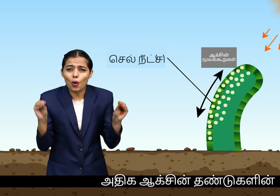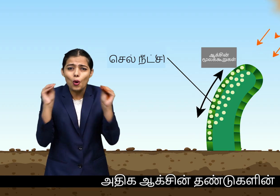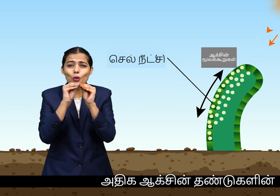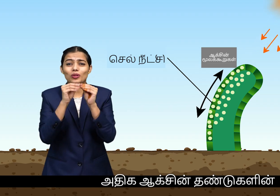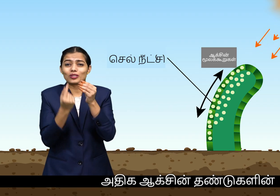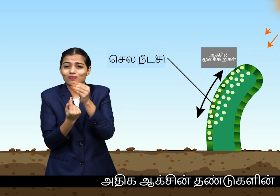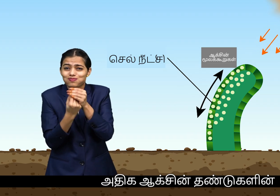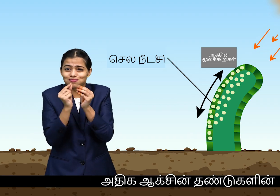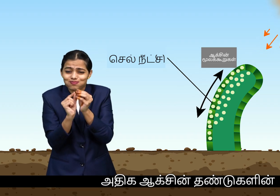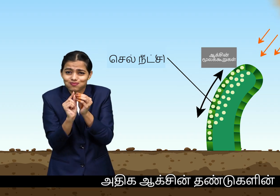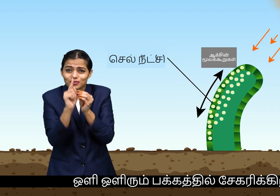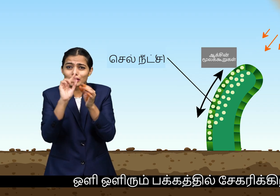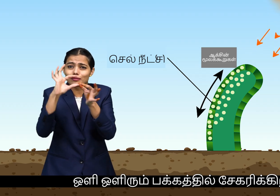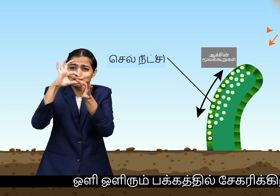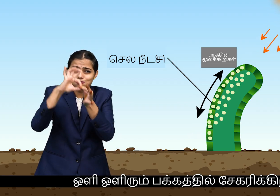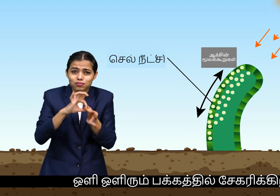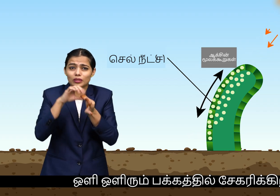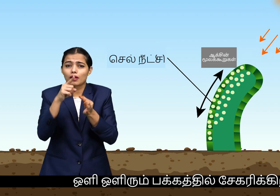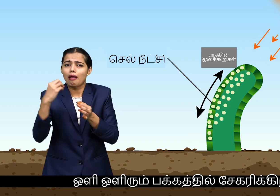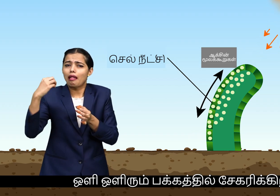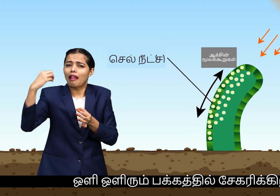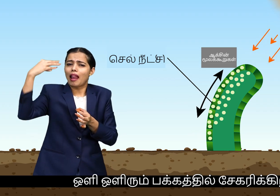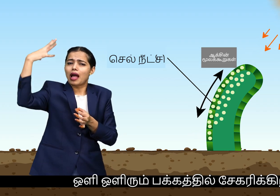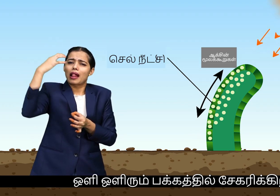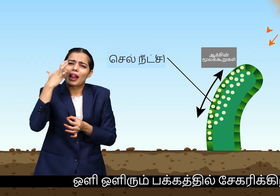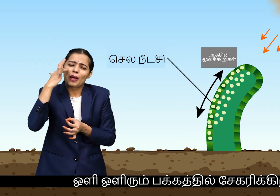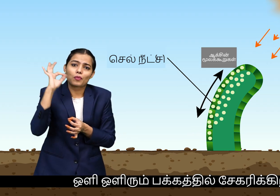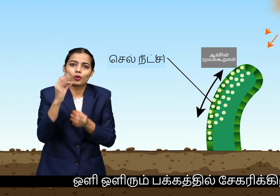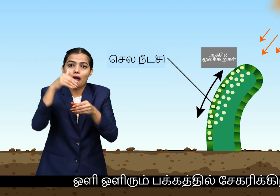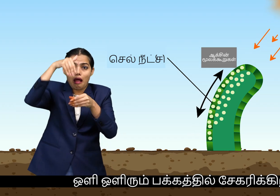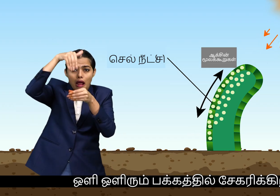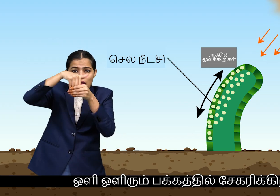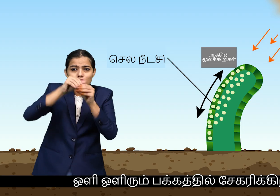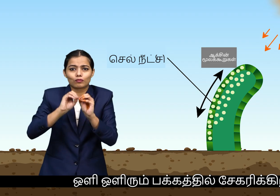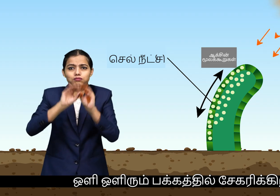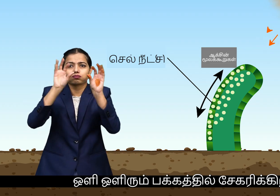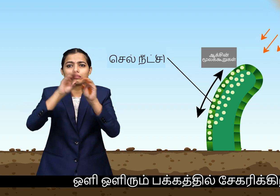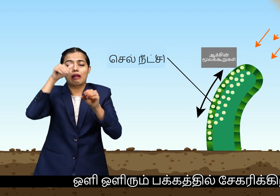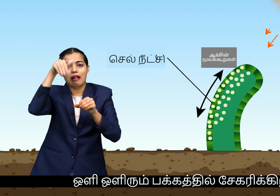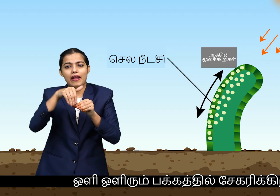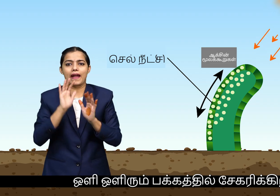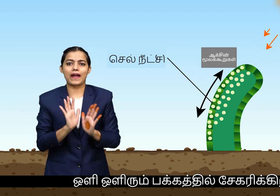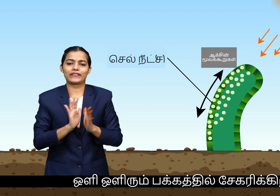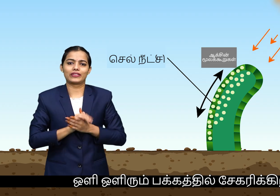அதிக ஆக்சின் தண்டுகளின் ஒளிரும் பக்கத்தில் சேகரிக்கிறது.